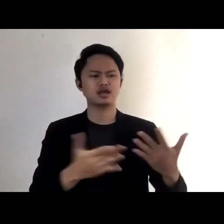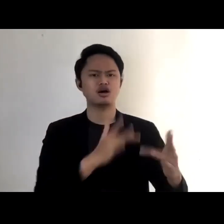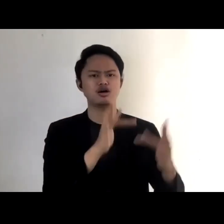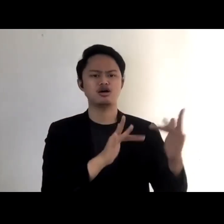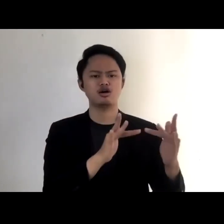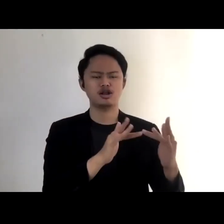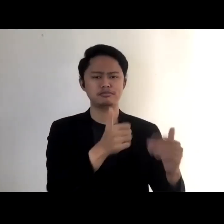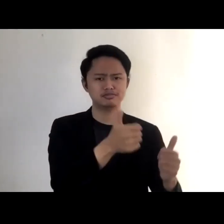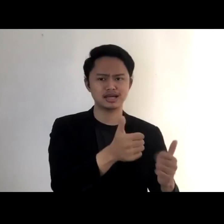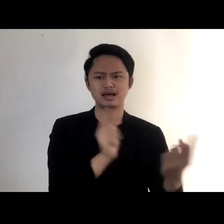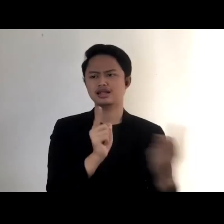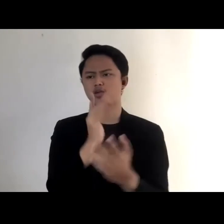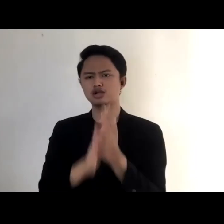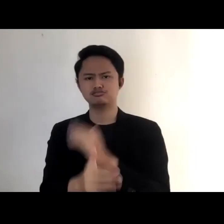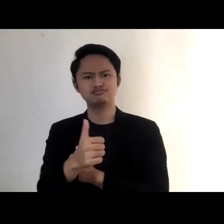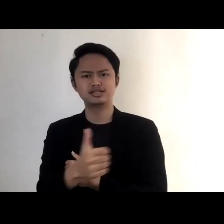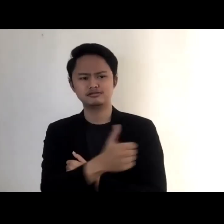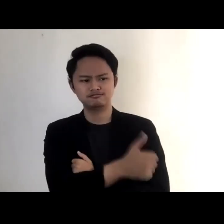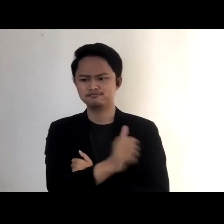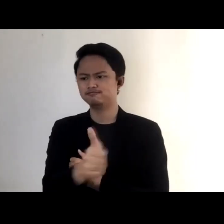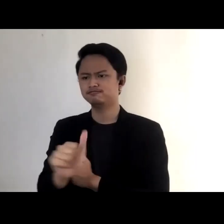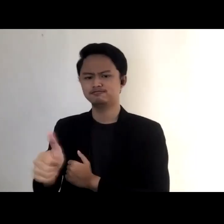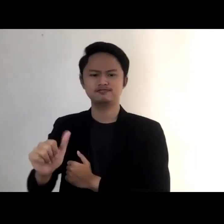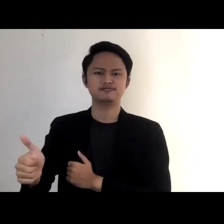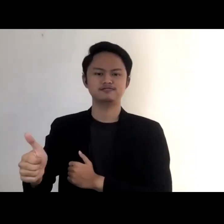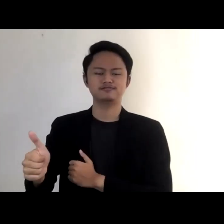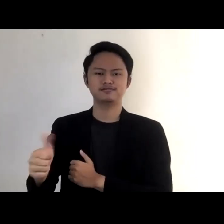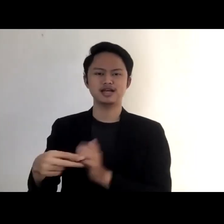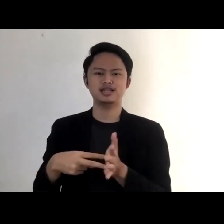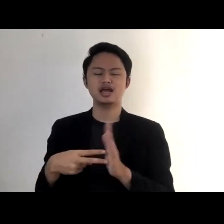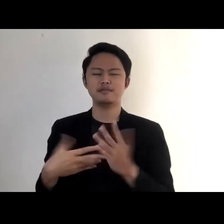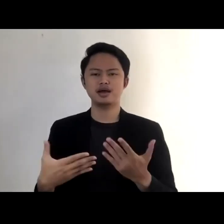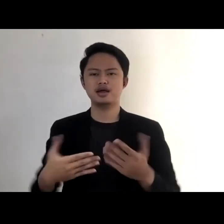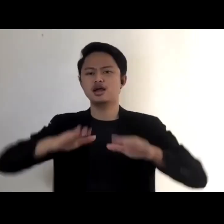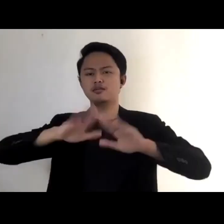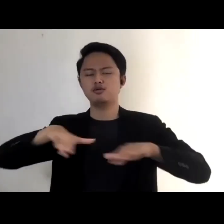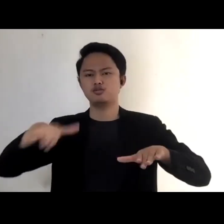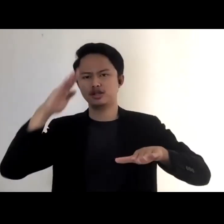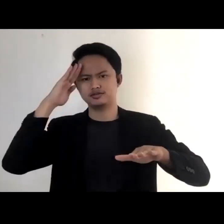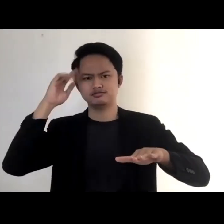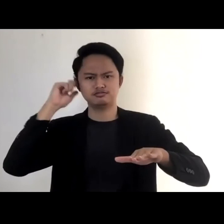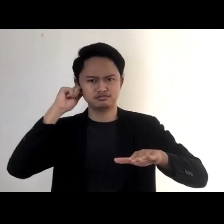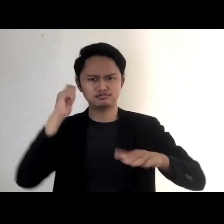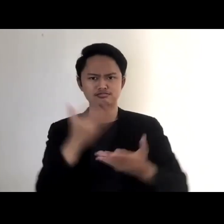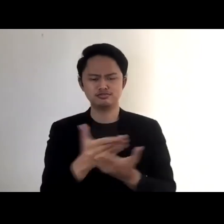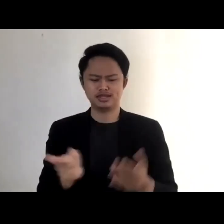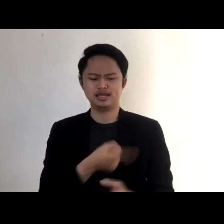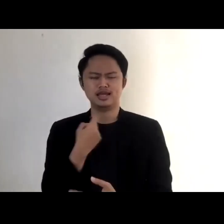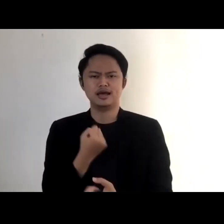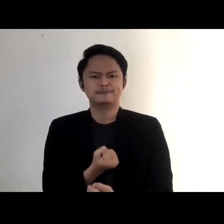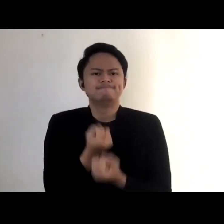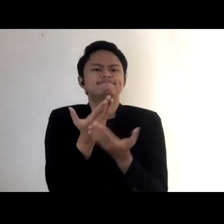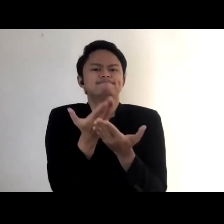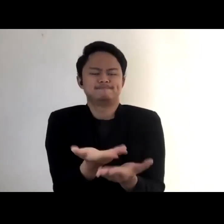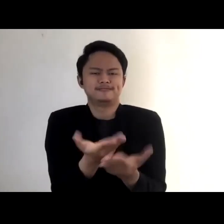PTM terbatas, maka respon kepada putra-putri didik kita juga harus diberikan. Penilaian